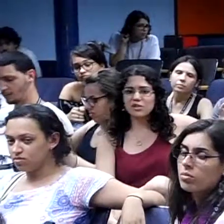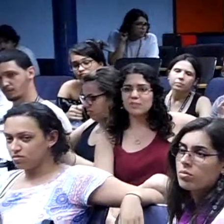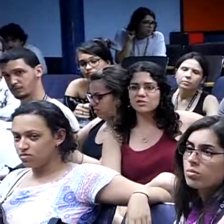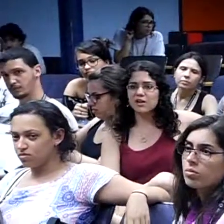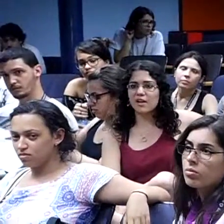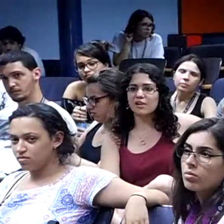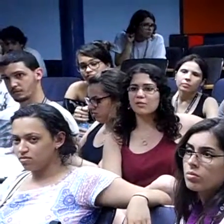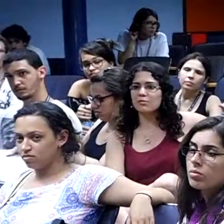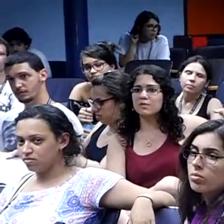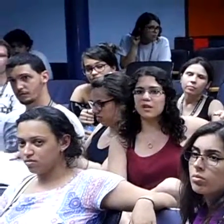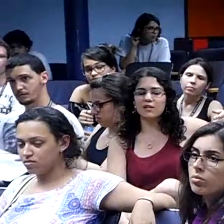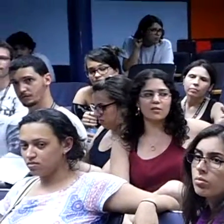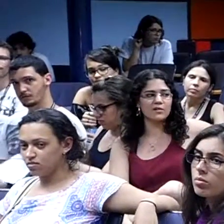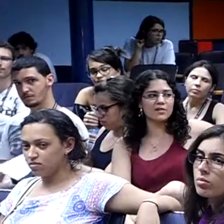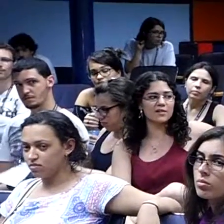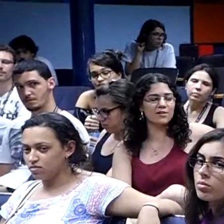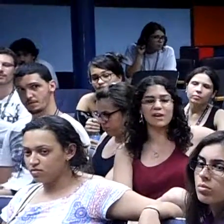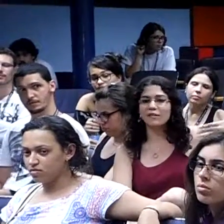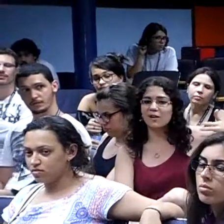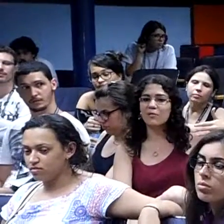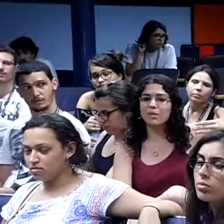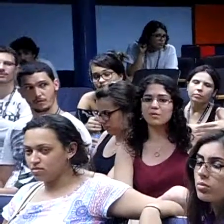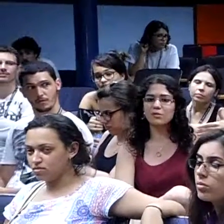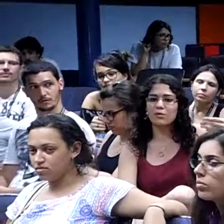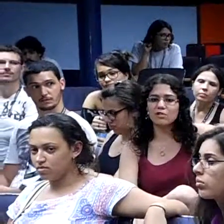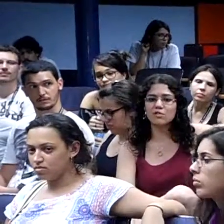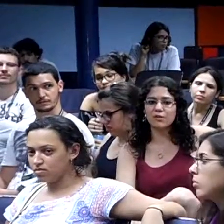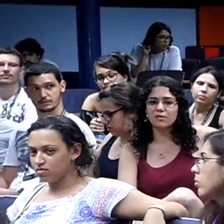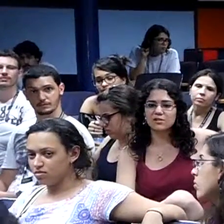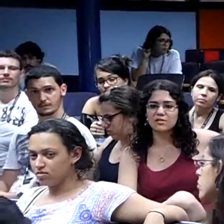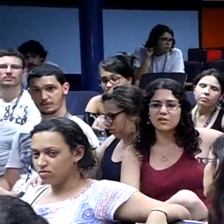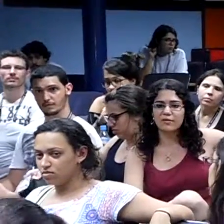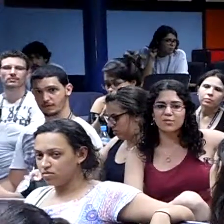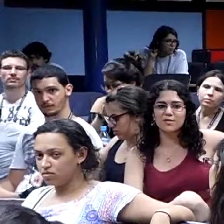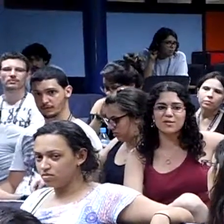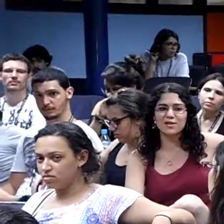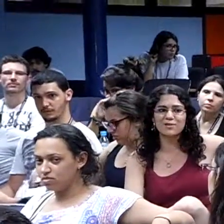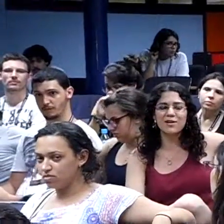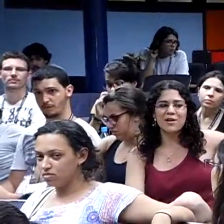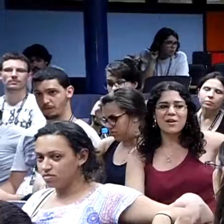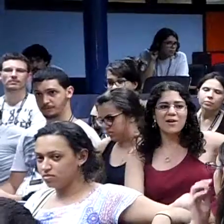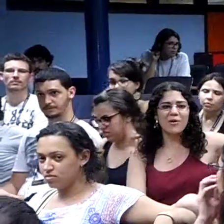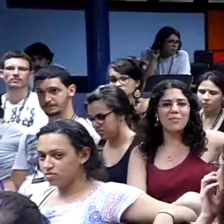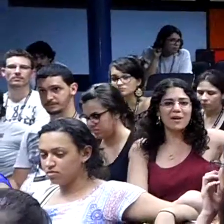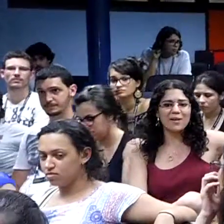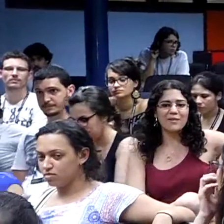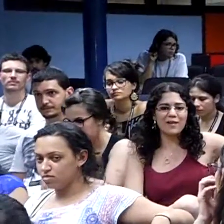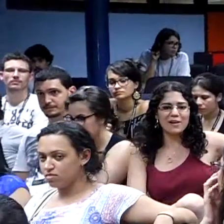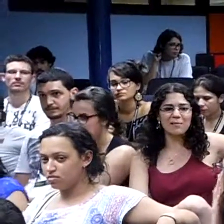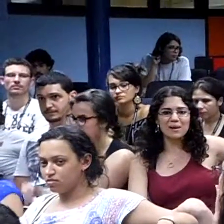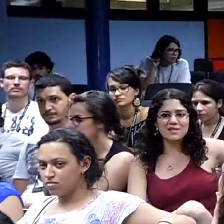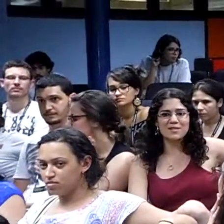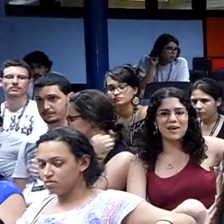termos técnicos, que é tão assim. Eu estava até comentando hoje, enquanto a gente estava almoçando, como era que faria para